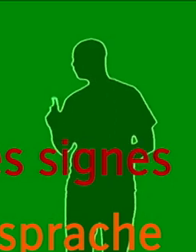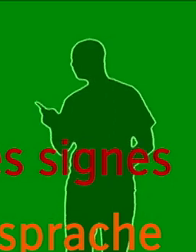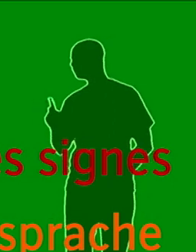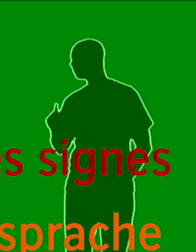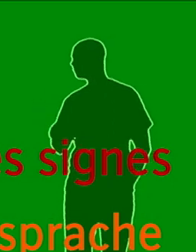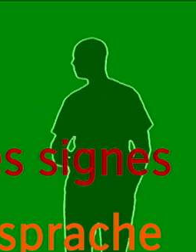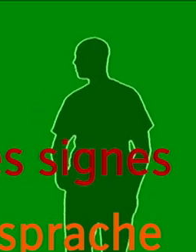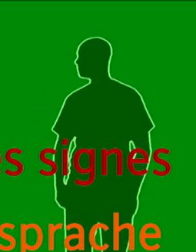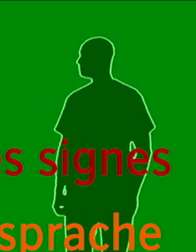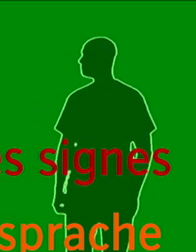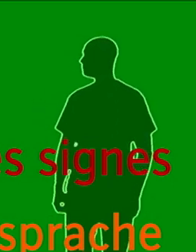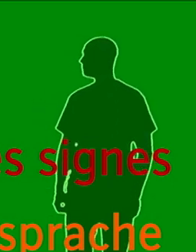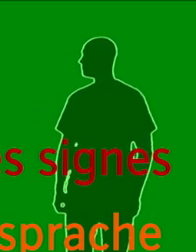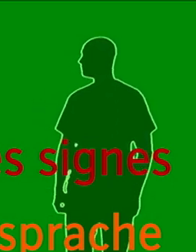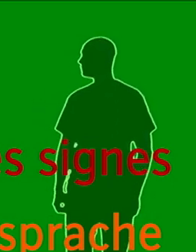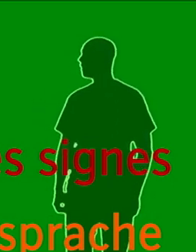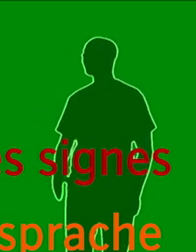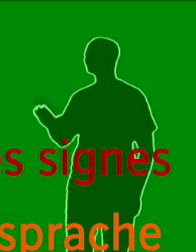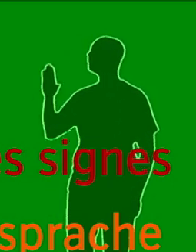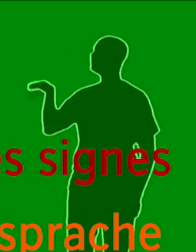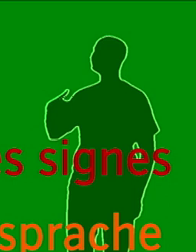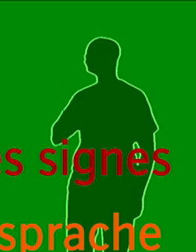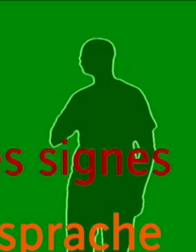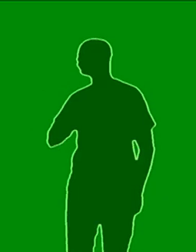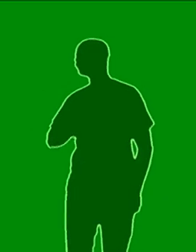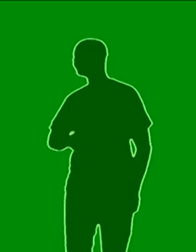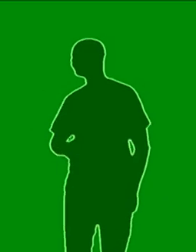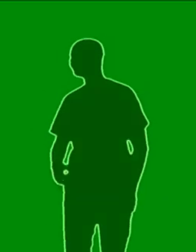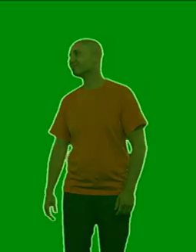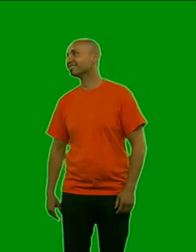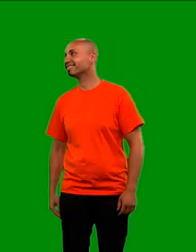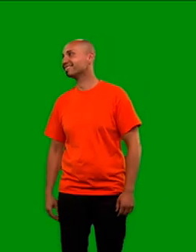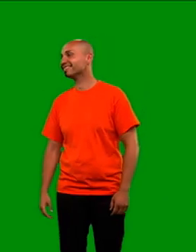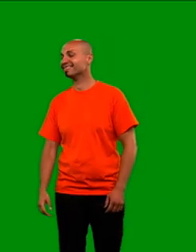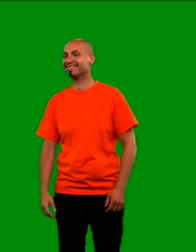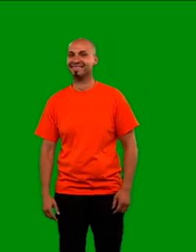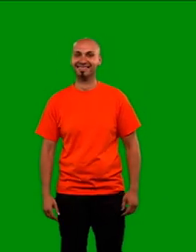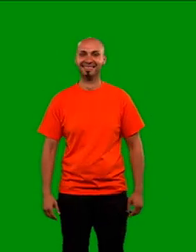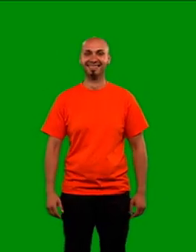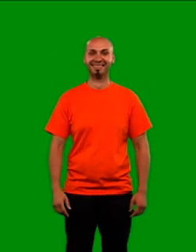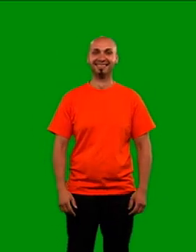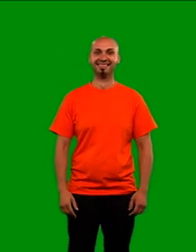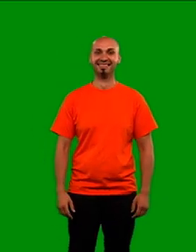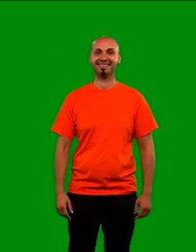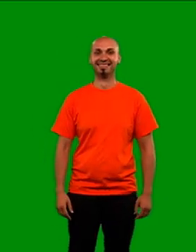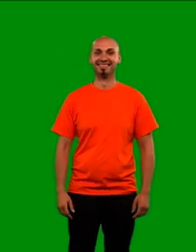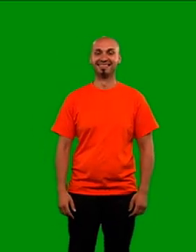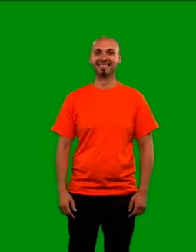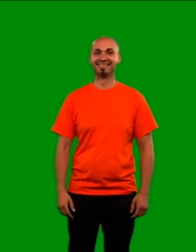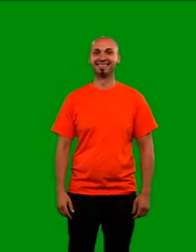Gebärdensprache auf Deutsch. Wir wollten mehr erfahren und haben Laurent und Marek um Hilfe gebeten. Laurent ist Franzose